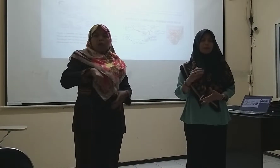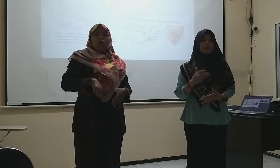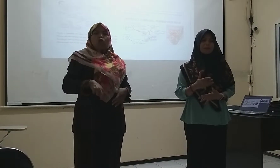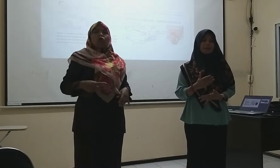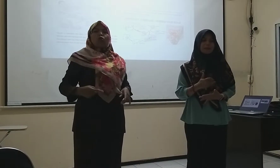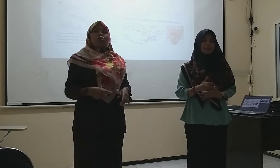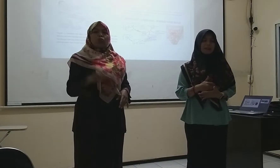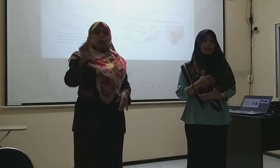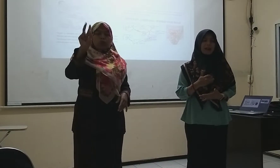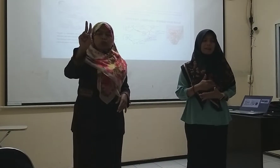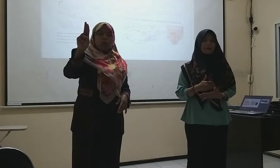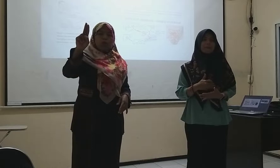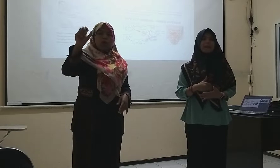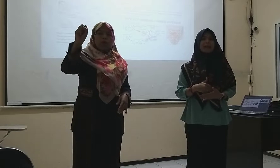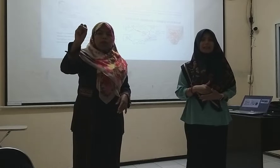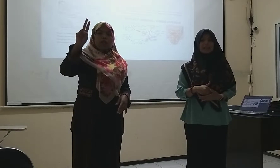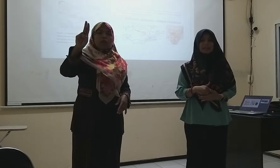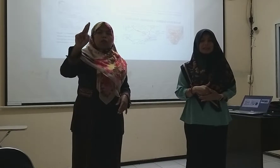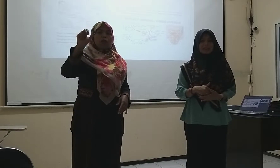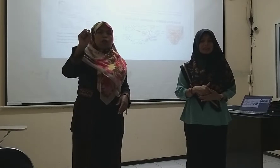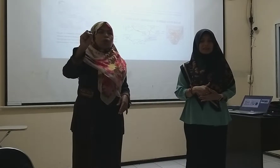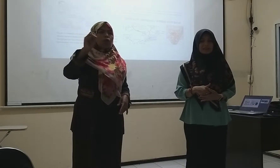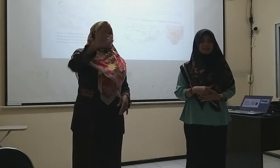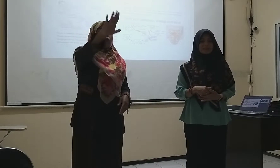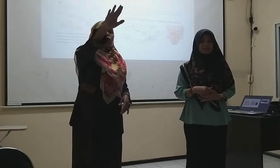Itu namanya penyakit amebiasis.